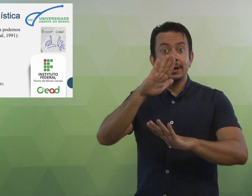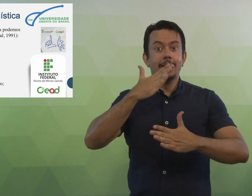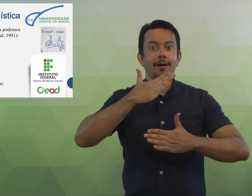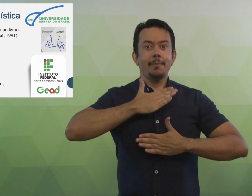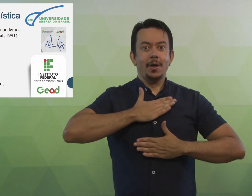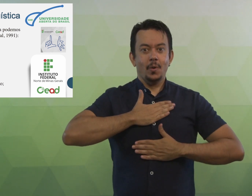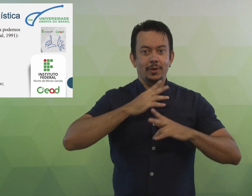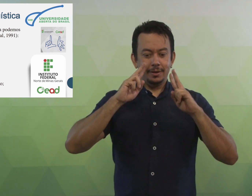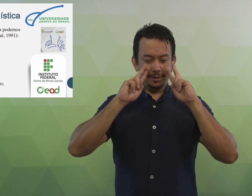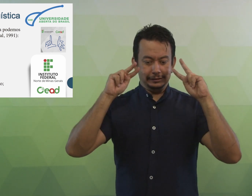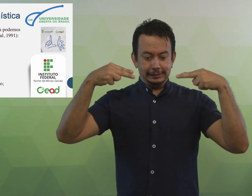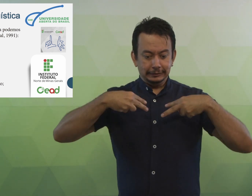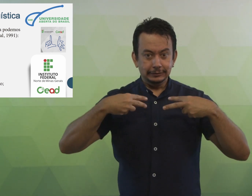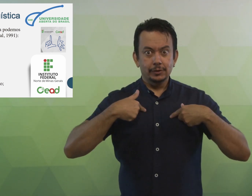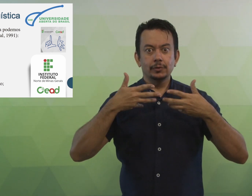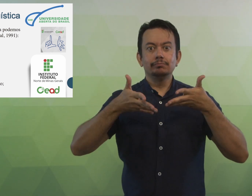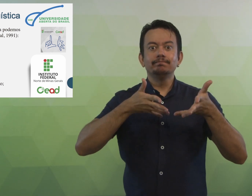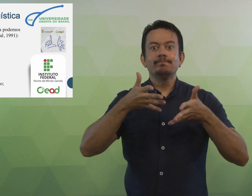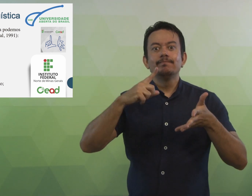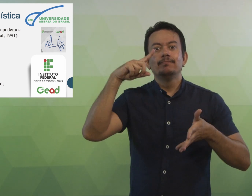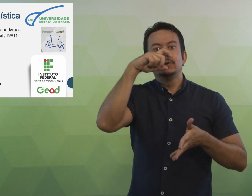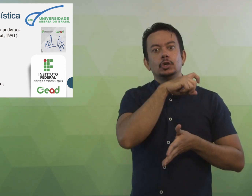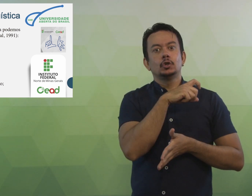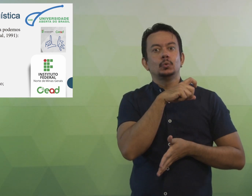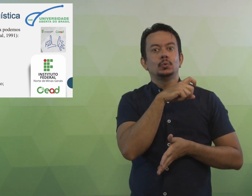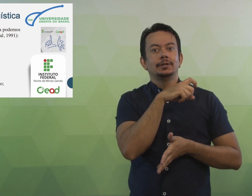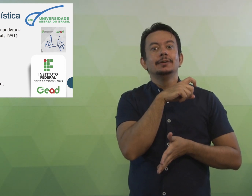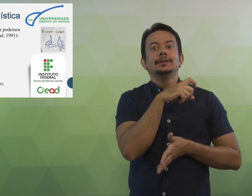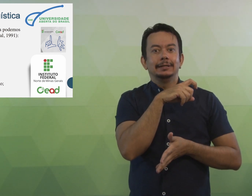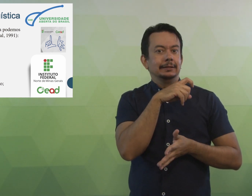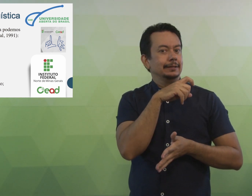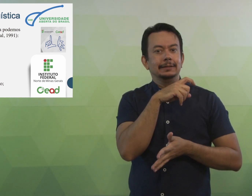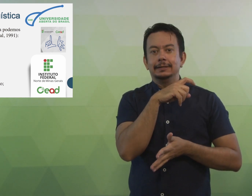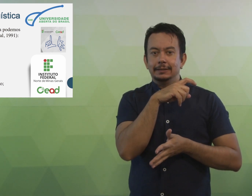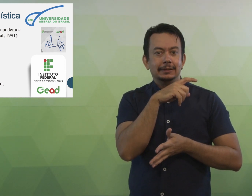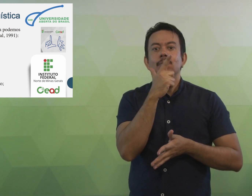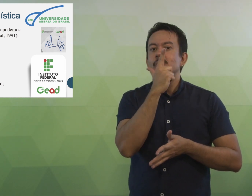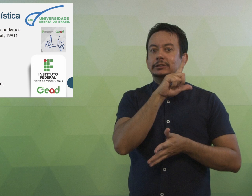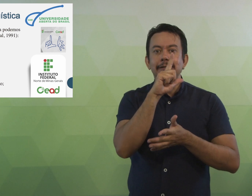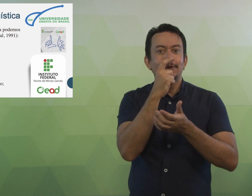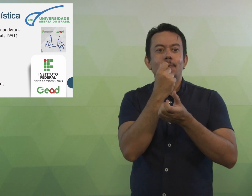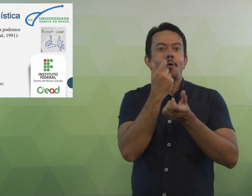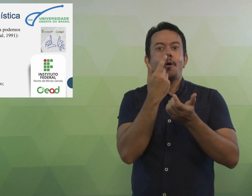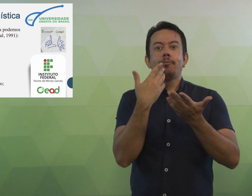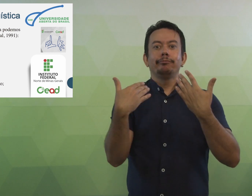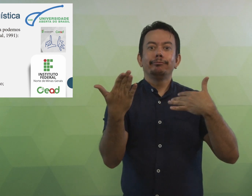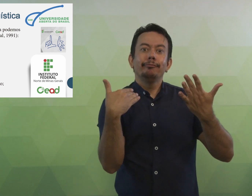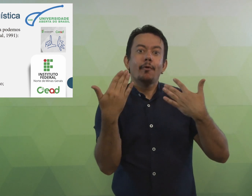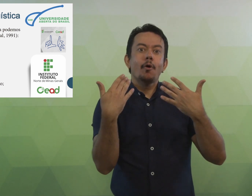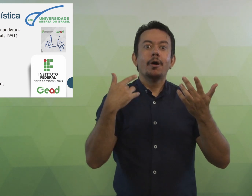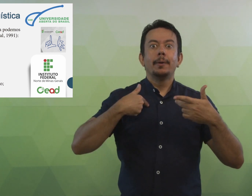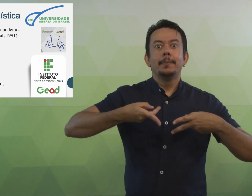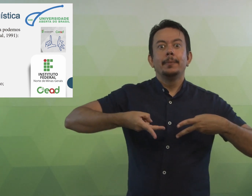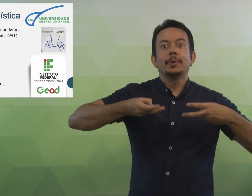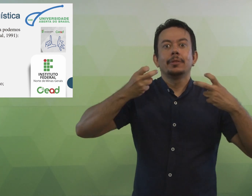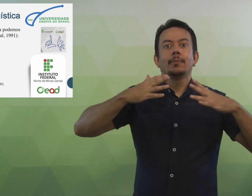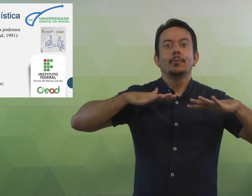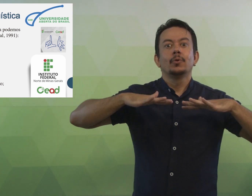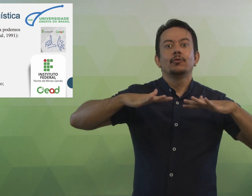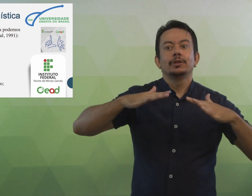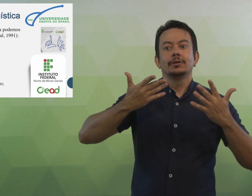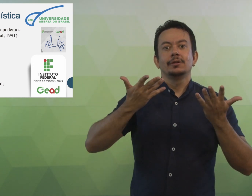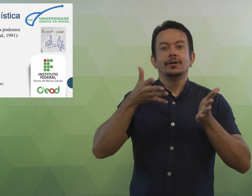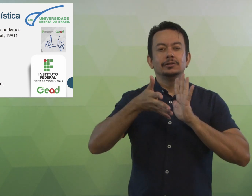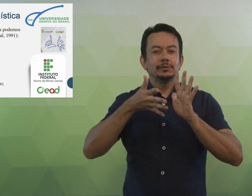à expressão facial e corporal. Então, na Libras, às